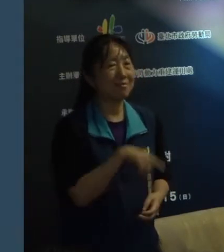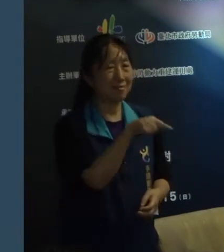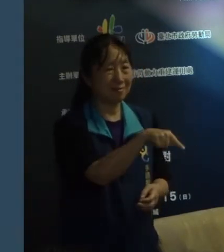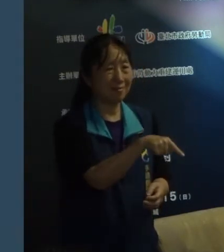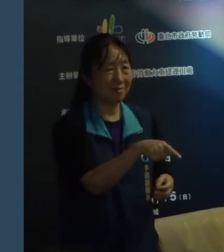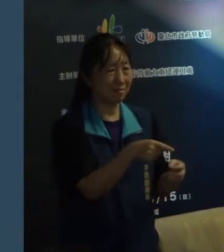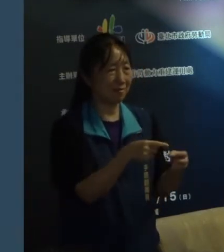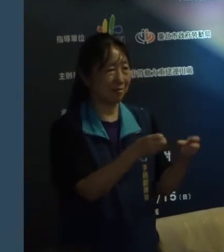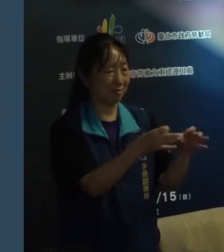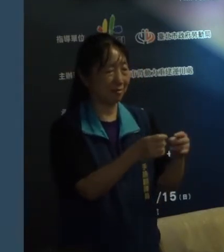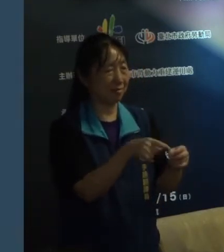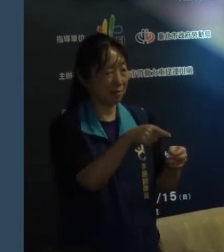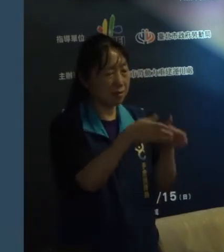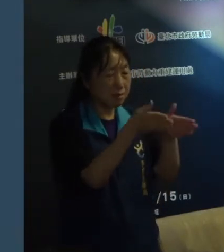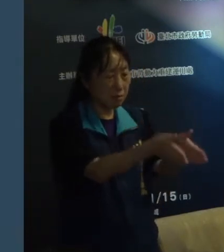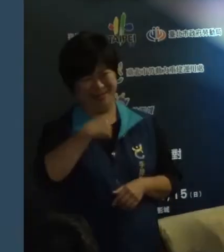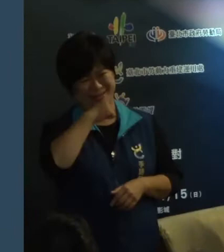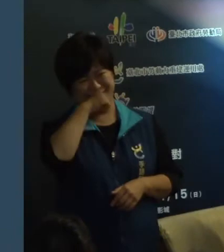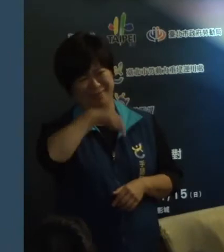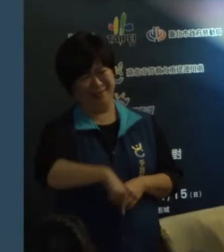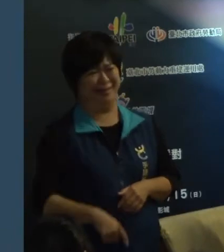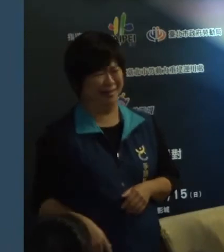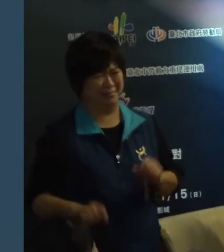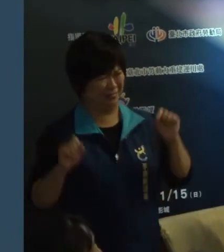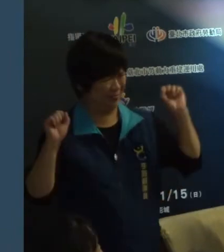他谈的课题会更清晰。